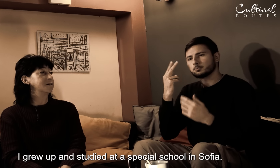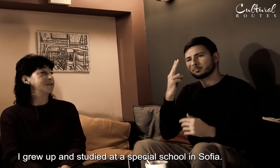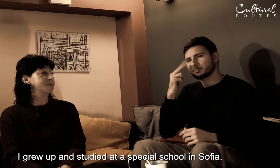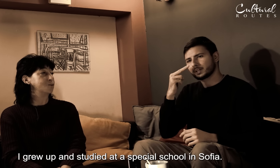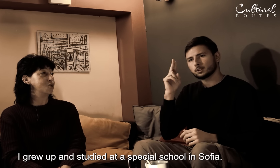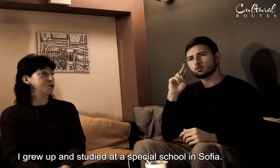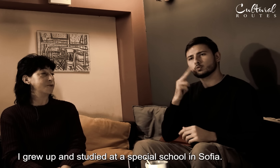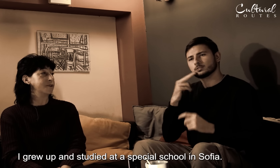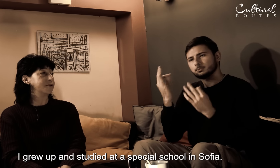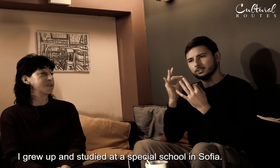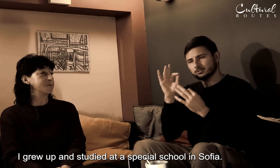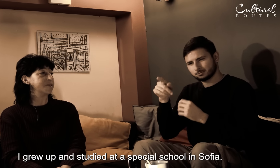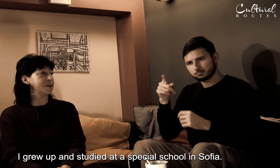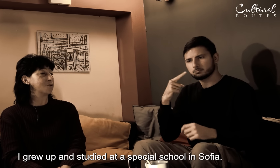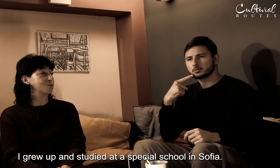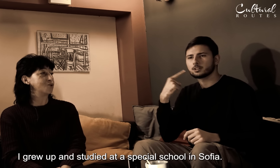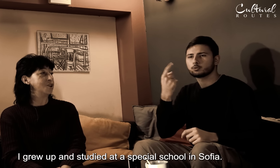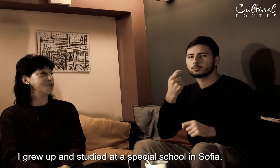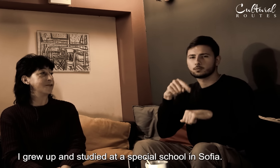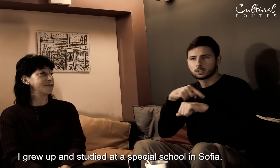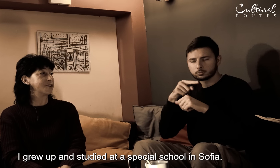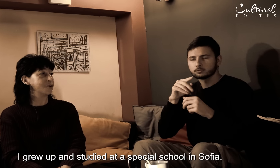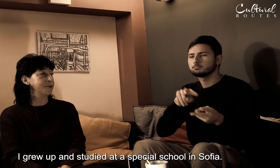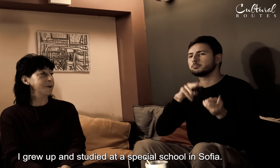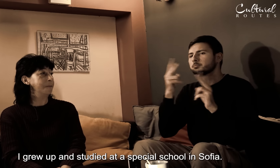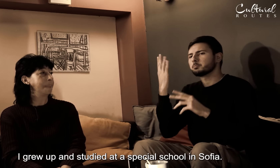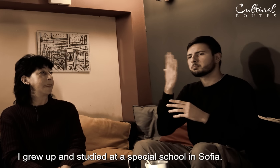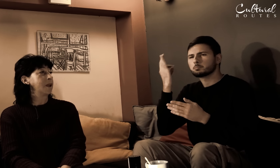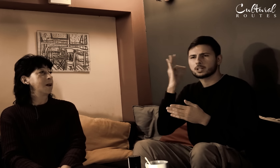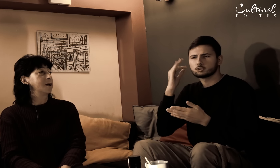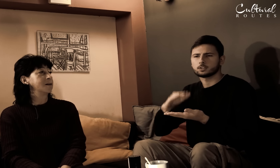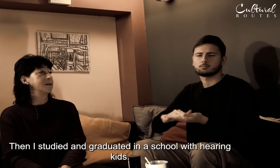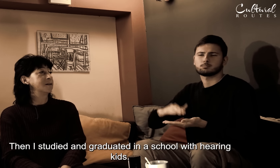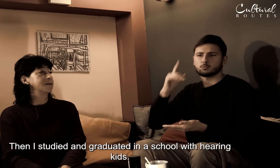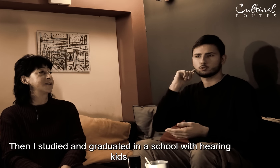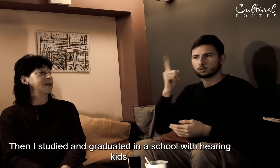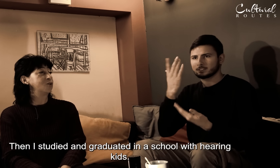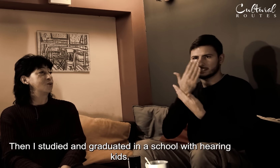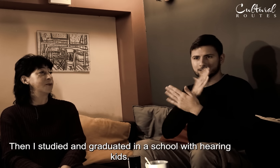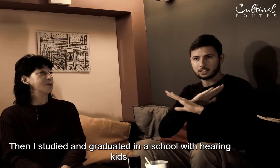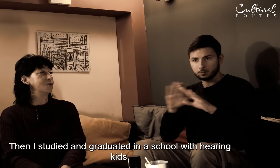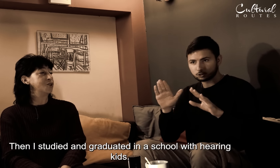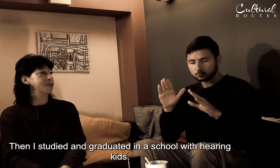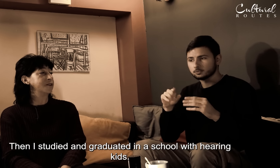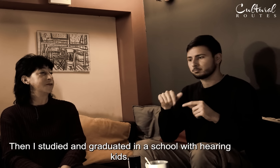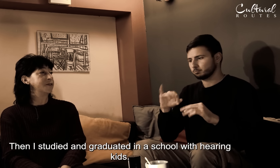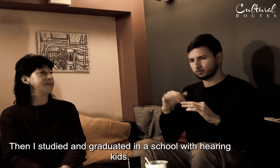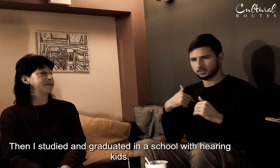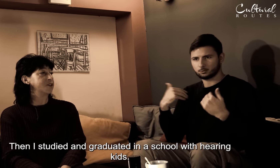и съм учил в специалното училище в София. След това учих в, и завърших